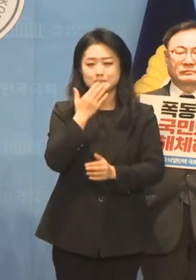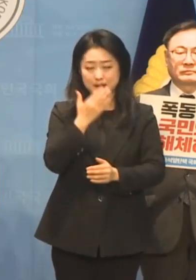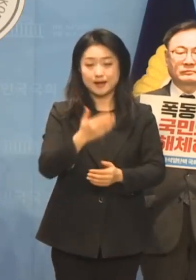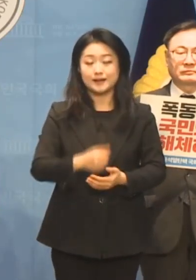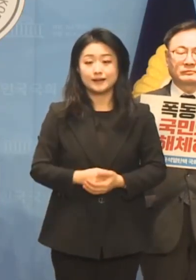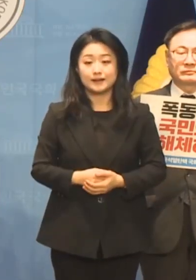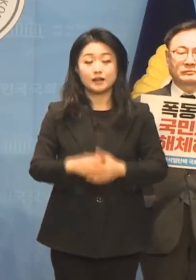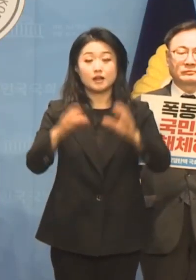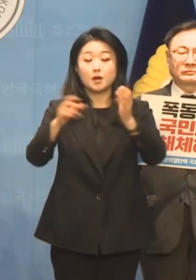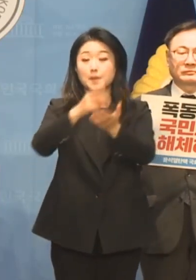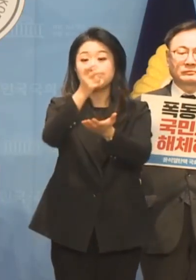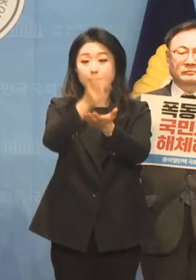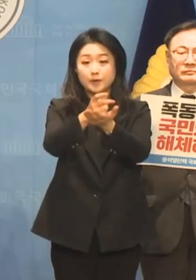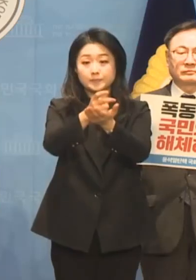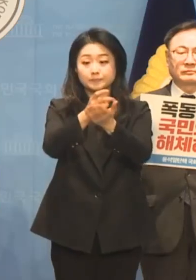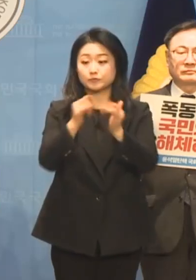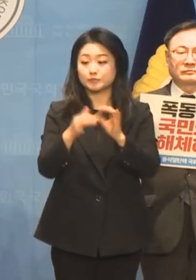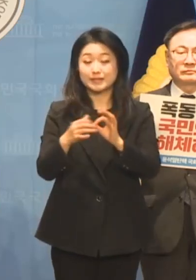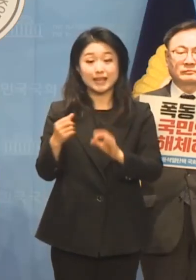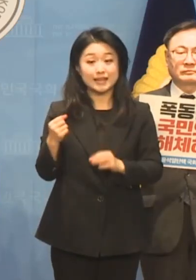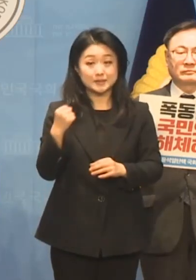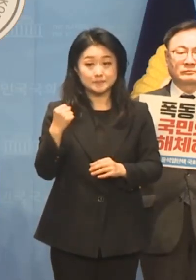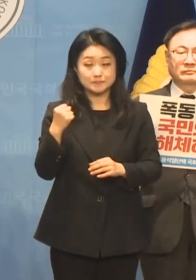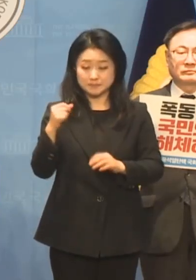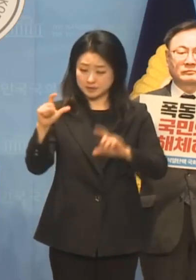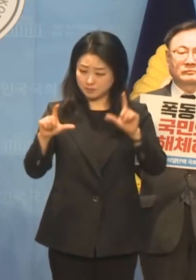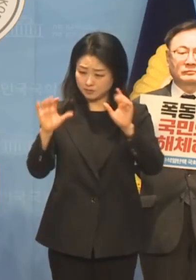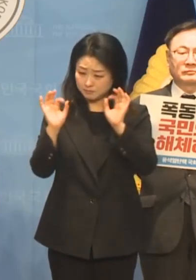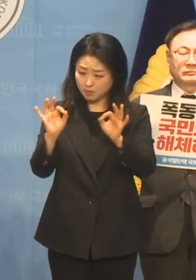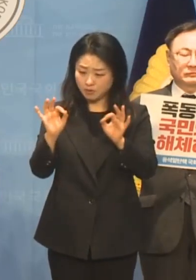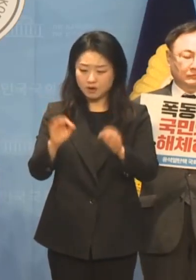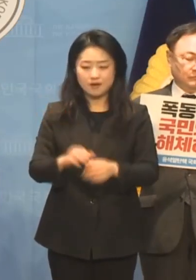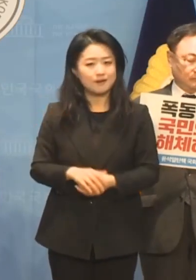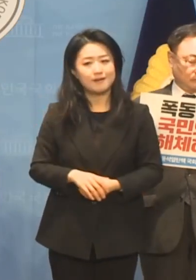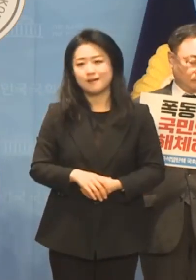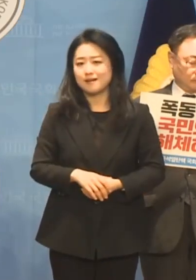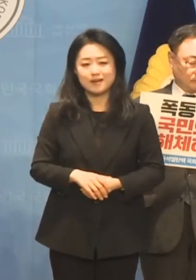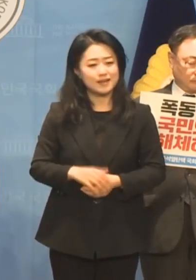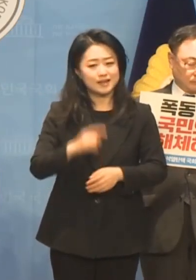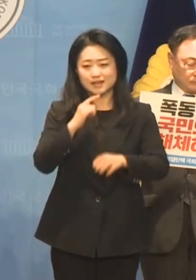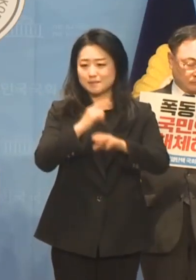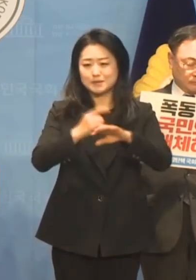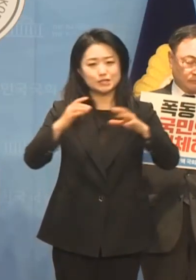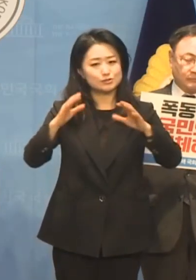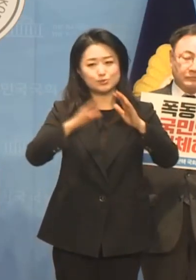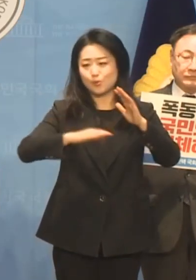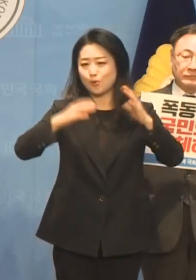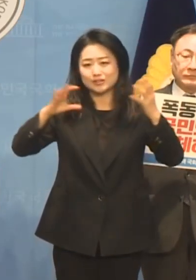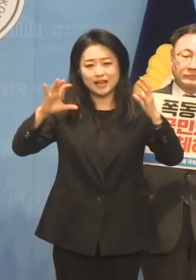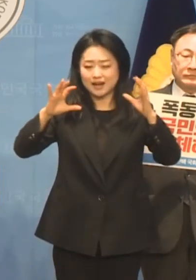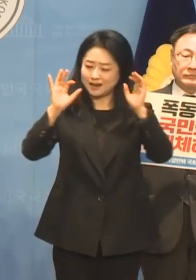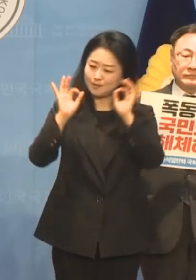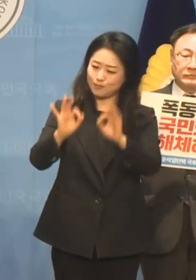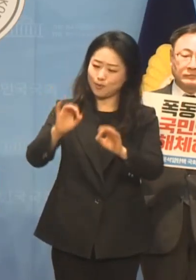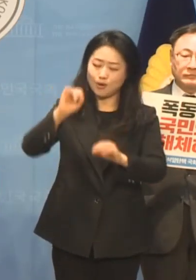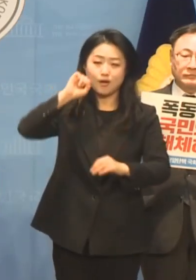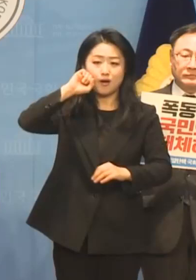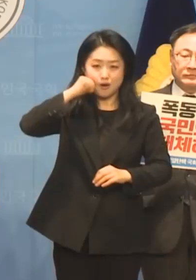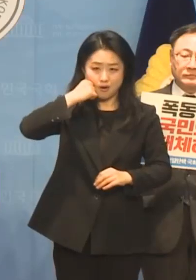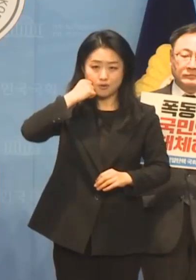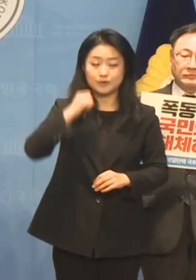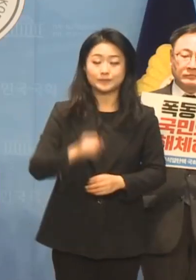있습니다. 헌법상 국민의힘의 작태는 더 이상 민주공화국의 정당으로 볼 수 없는